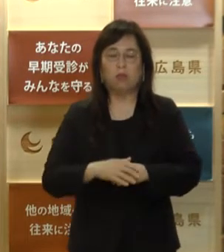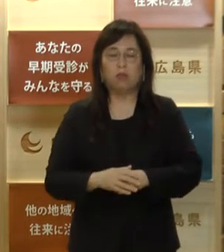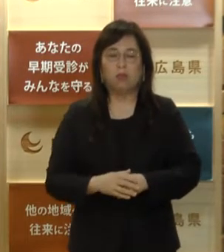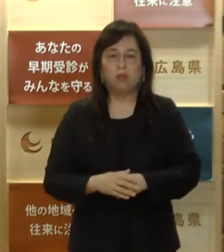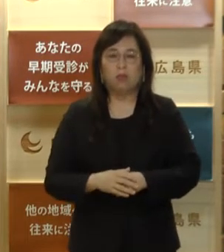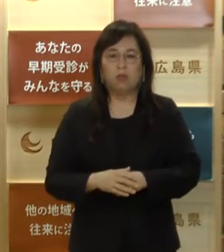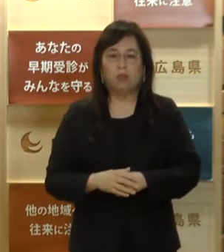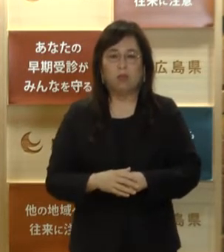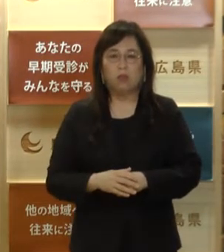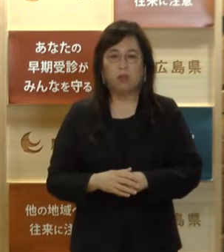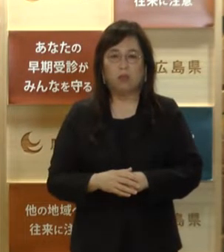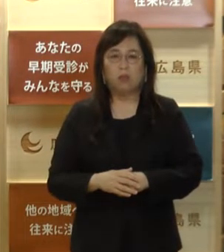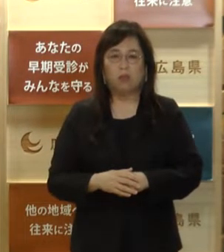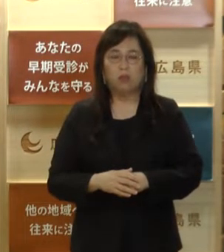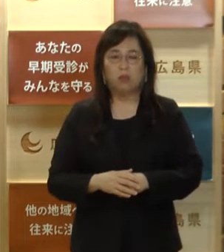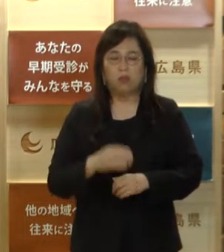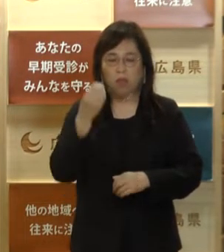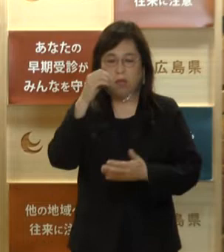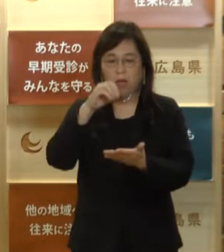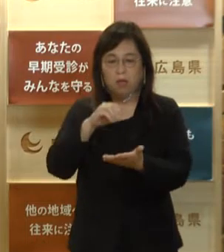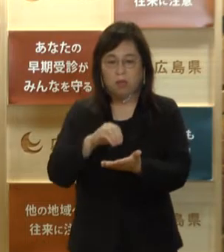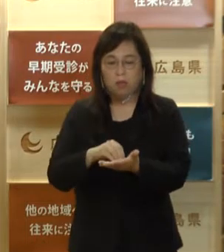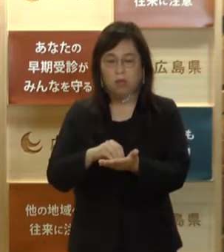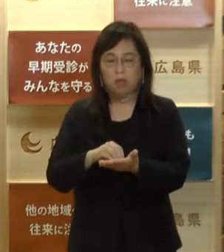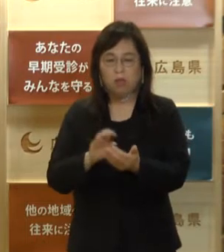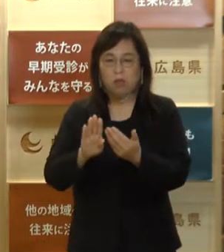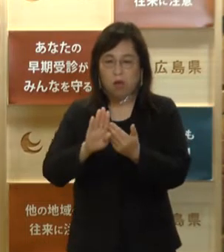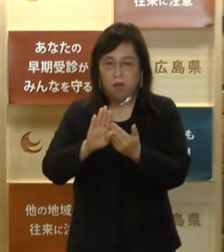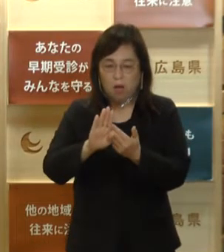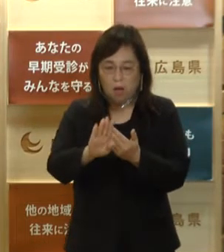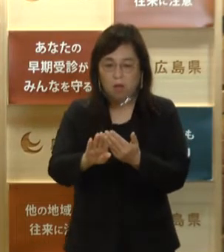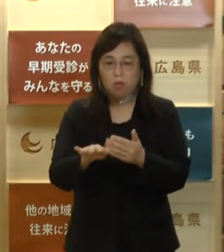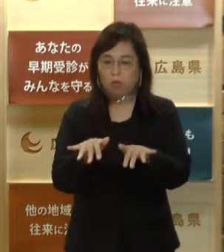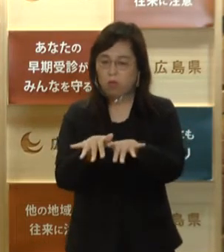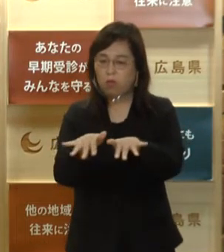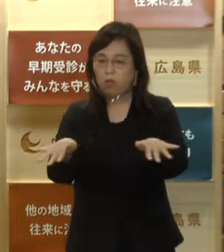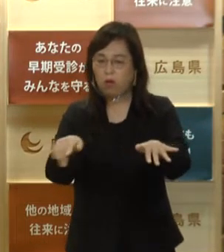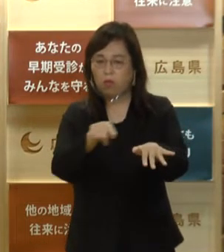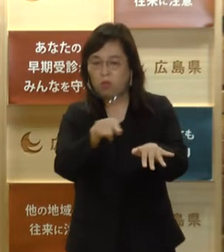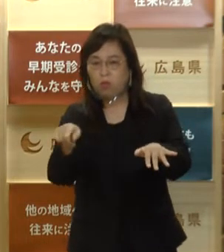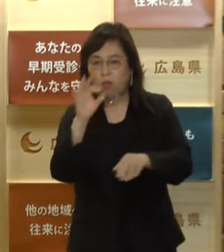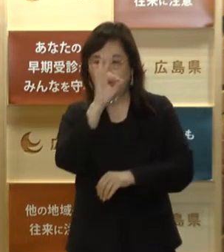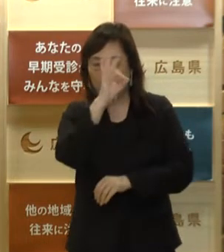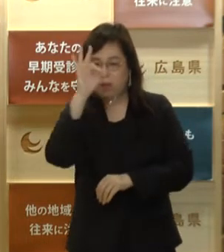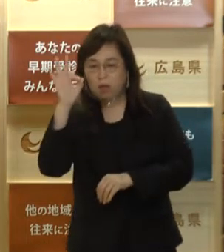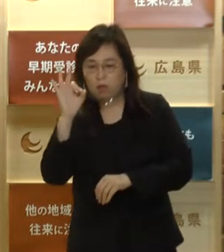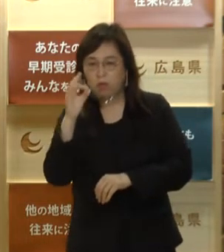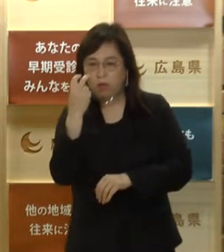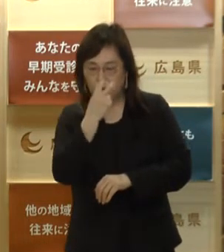ね、感染者が発見されて、そこから の経路を探していくということなので、